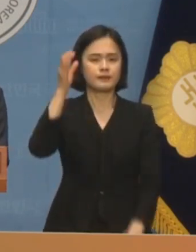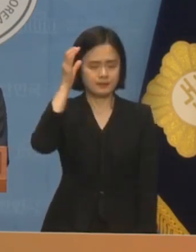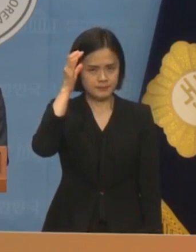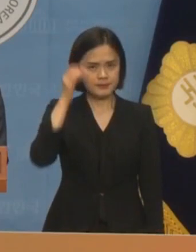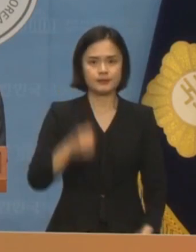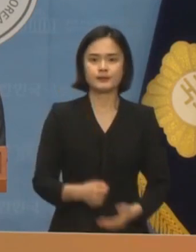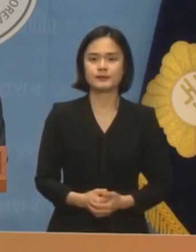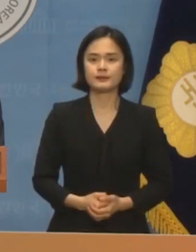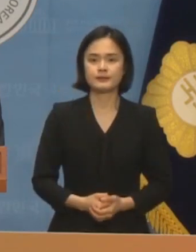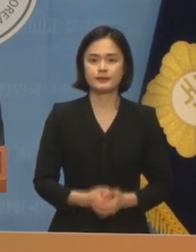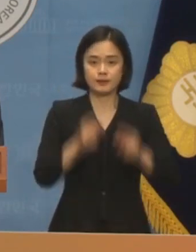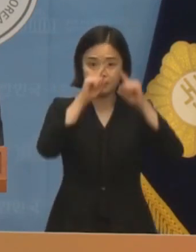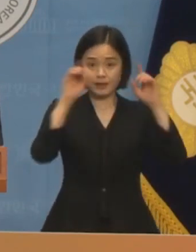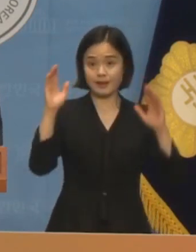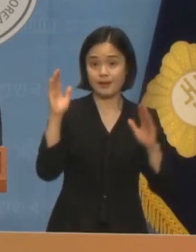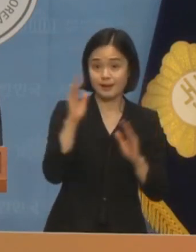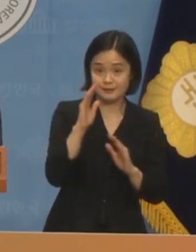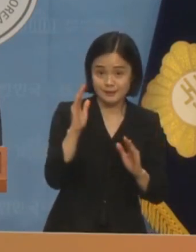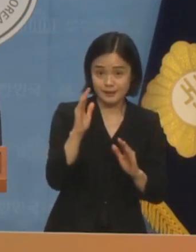청년들이